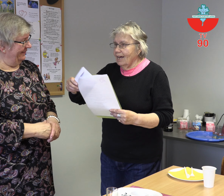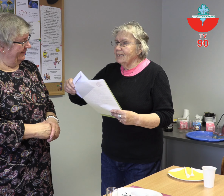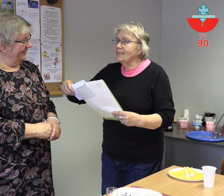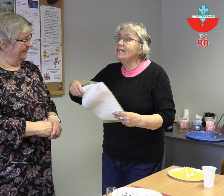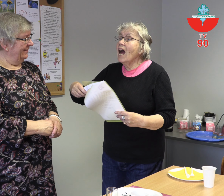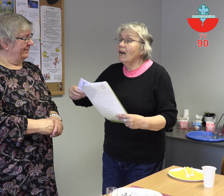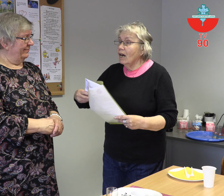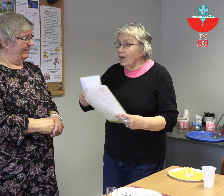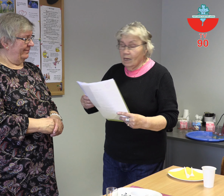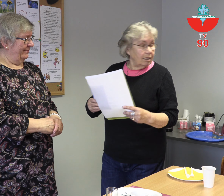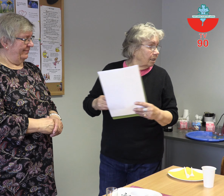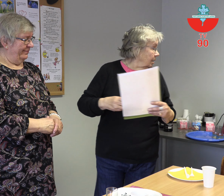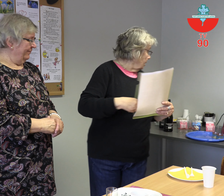Ja seal...